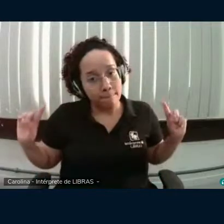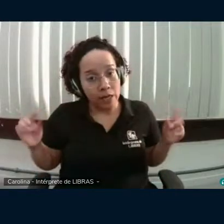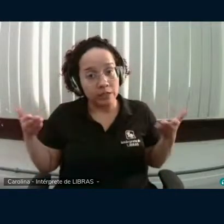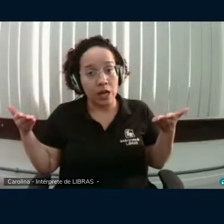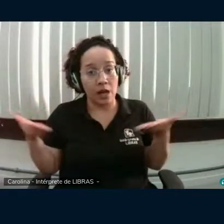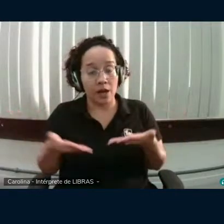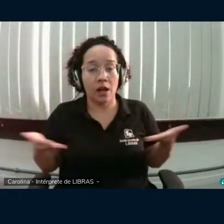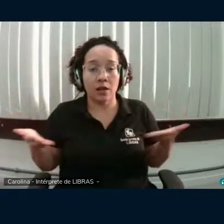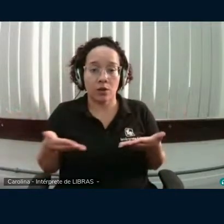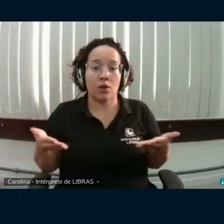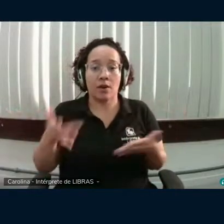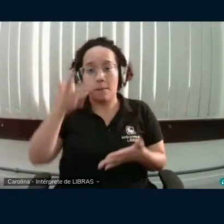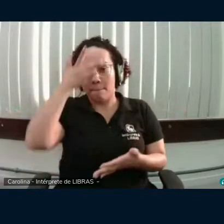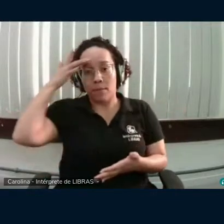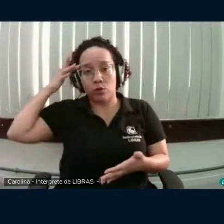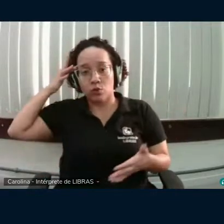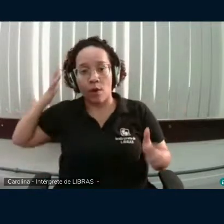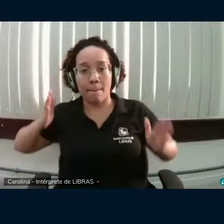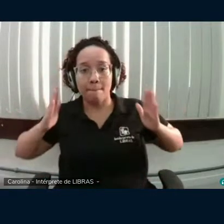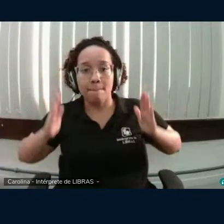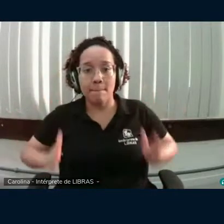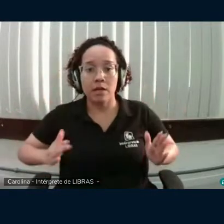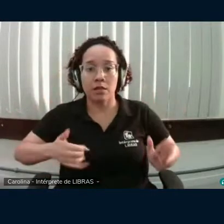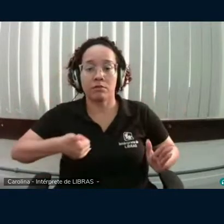técnicos administrativos ao movimento de greve.